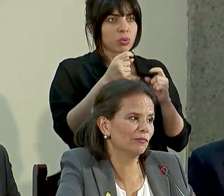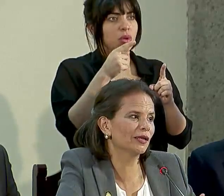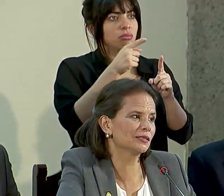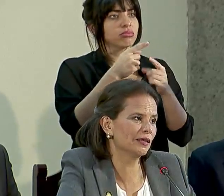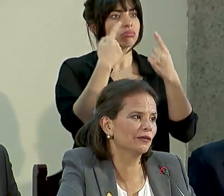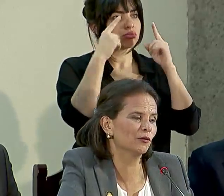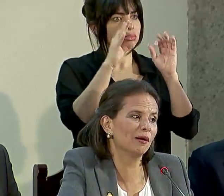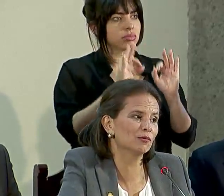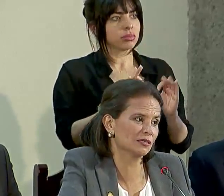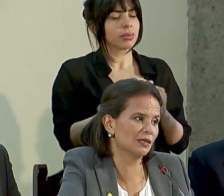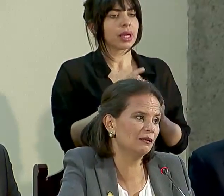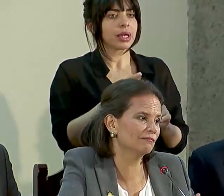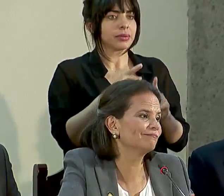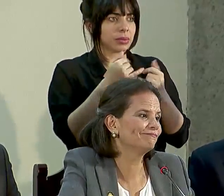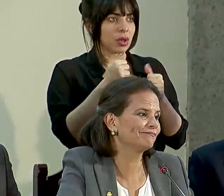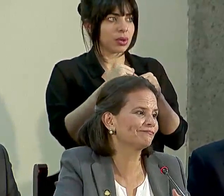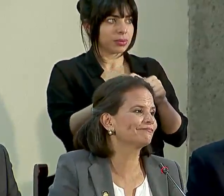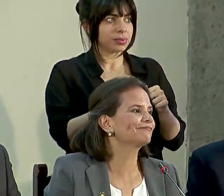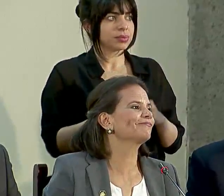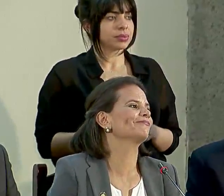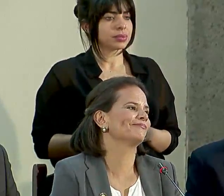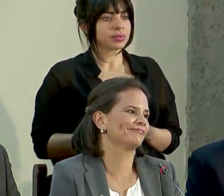puerto. En esa dirección vamos a seguir.